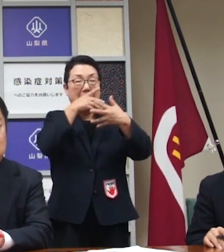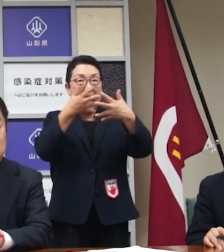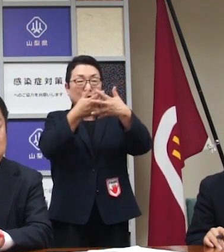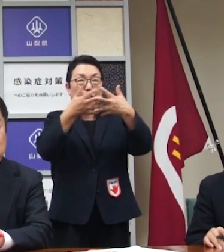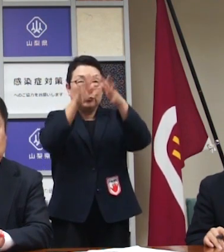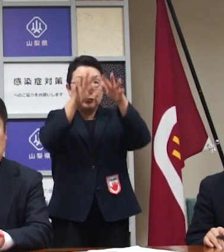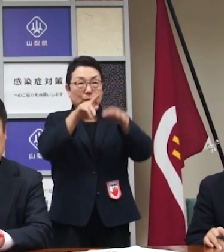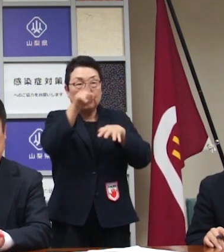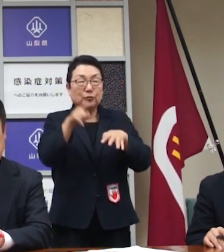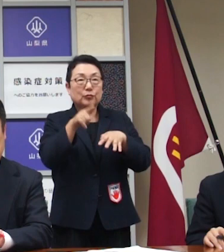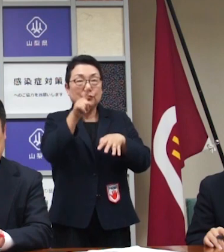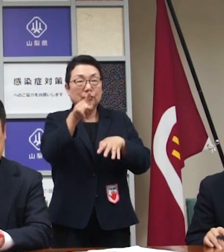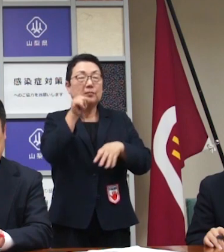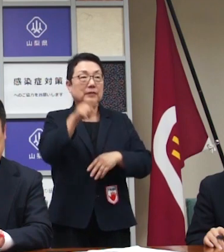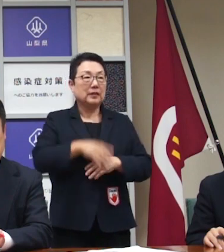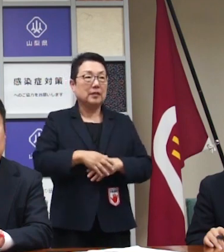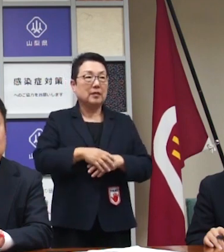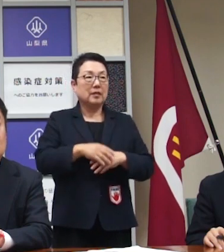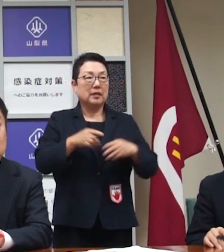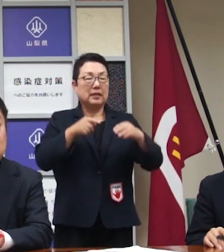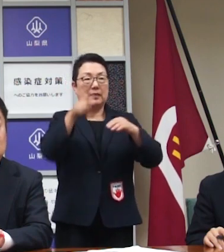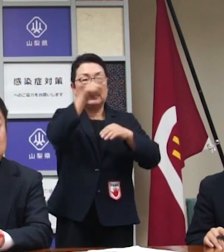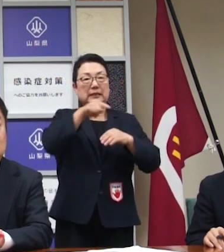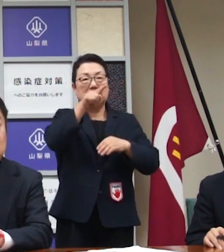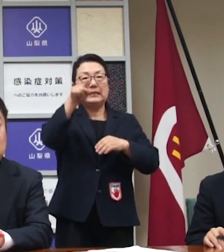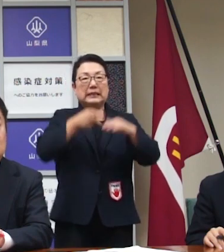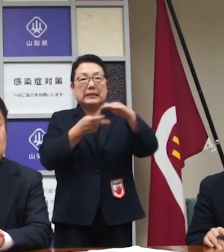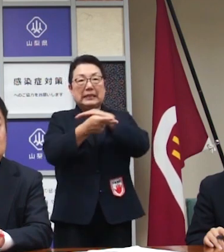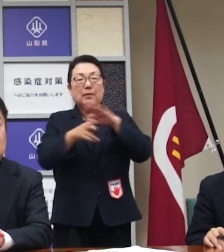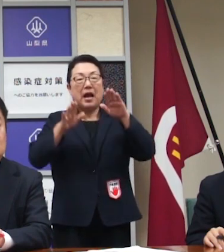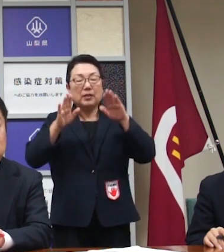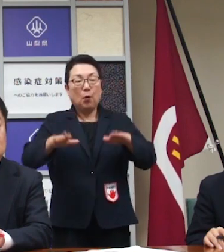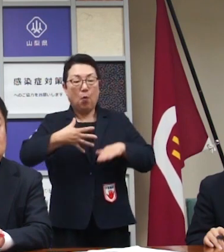っしゃったんですが、 CT スキャン取ったのは6日、今日でいいんですか。